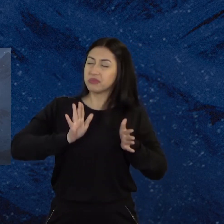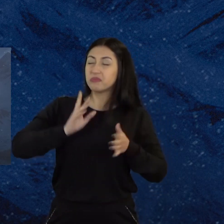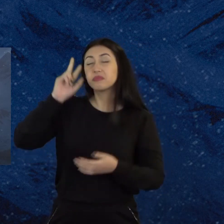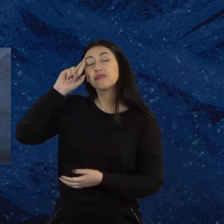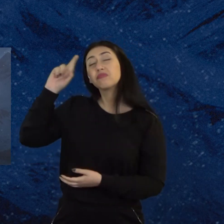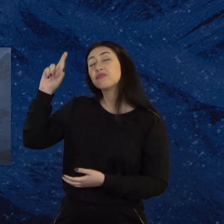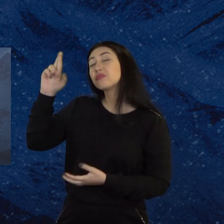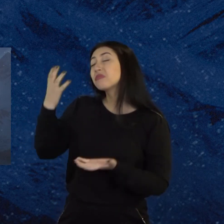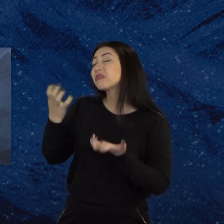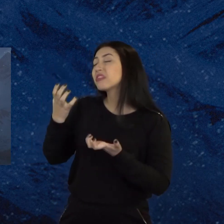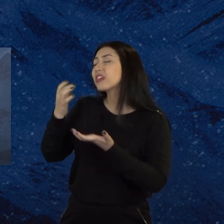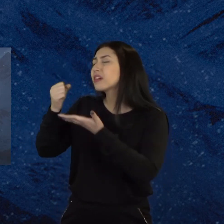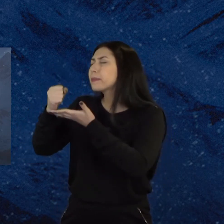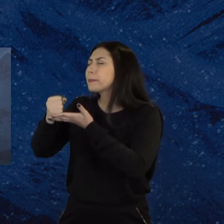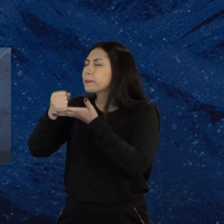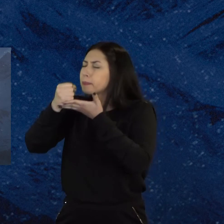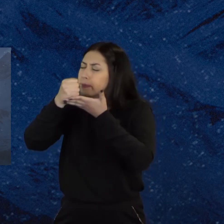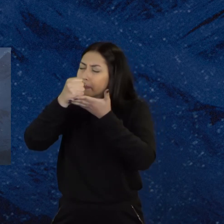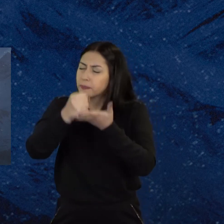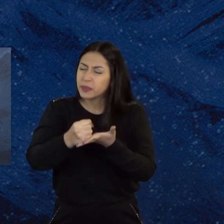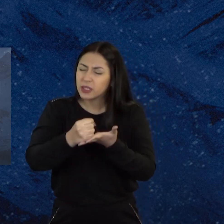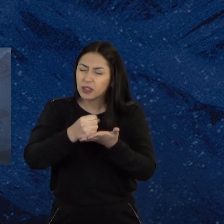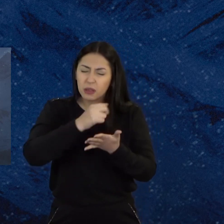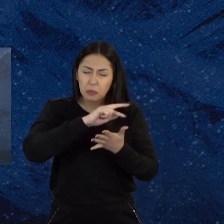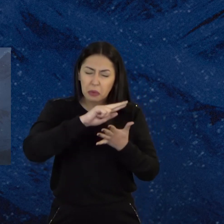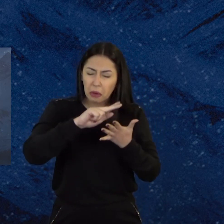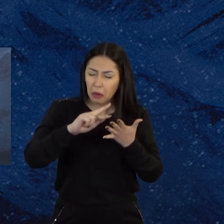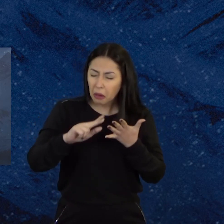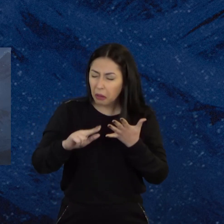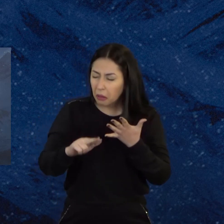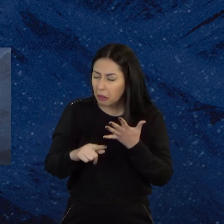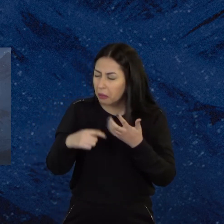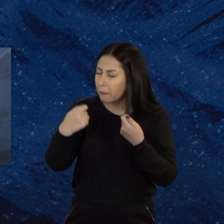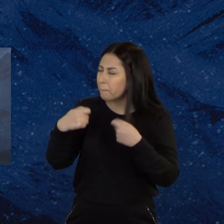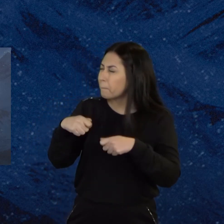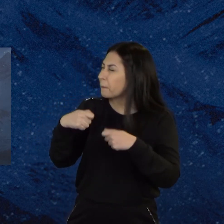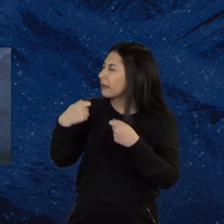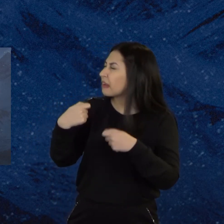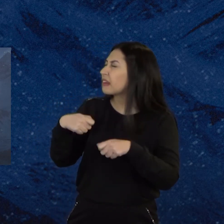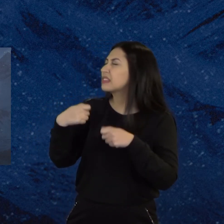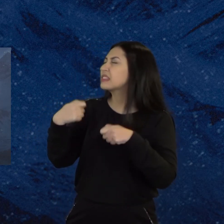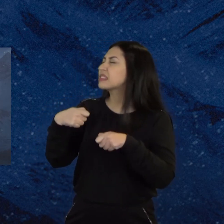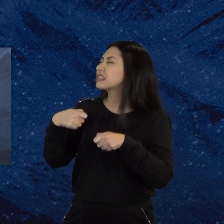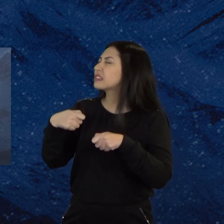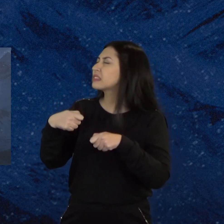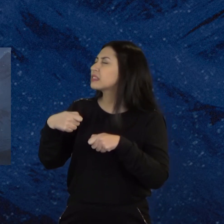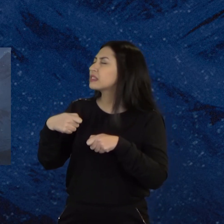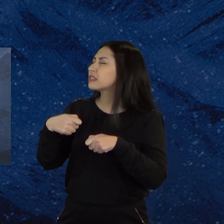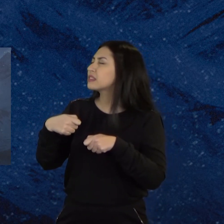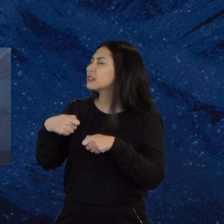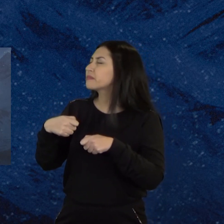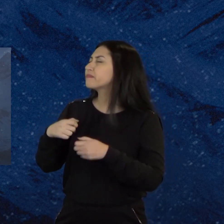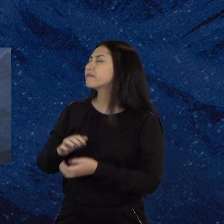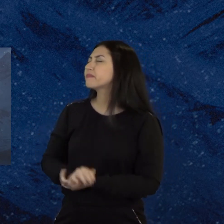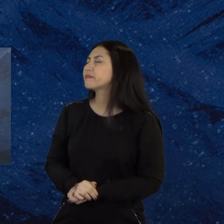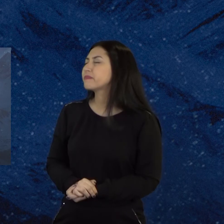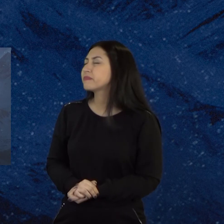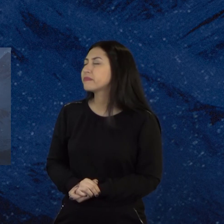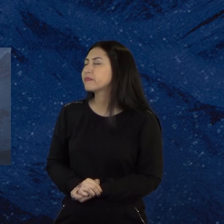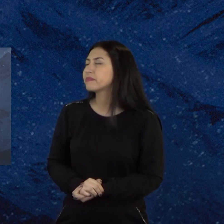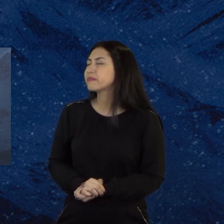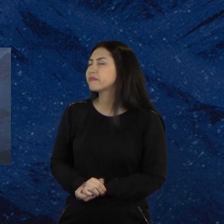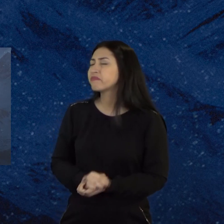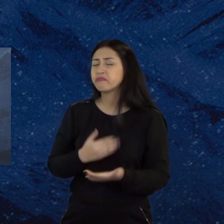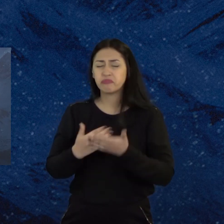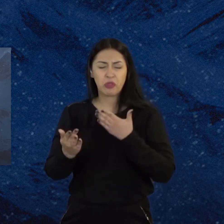quer suprir todas as necessidades, todas as carências dos nossos jovens.